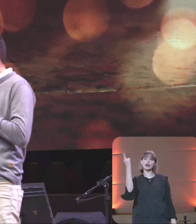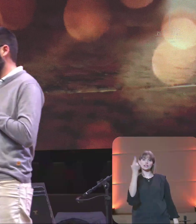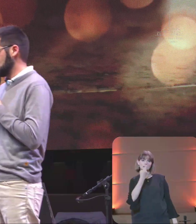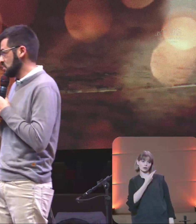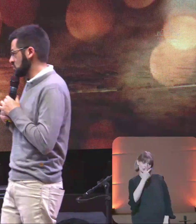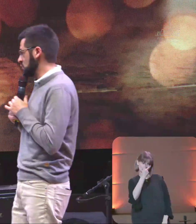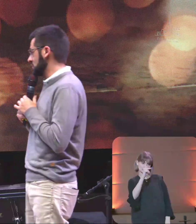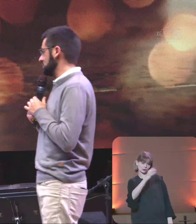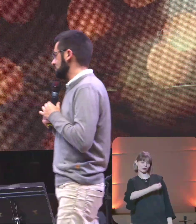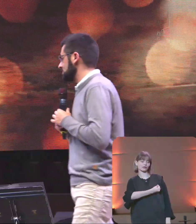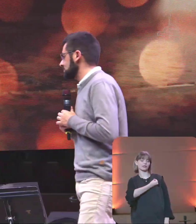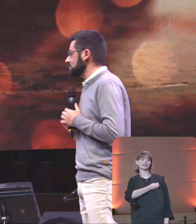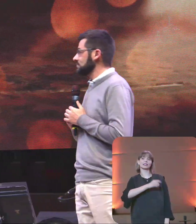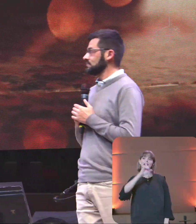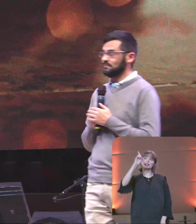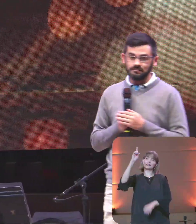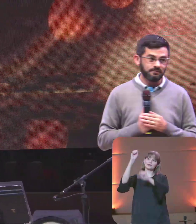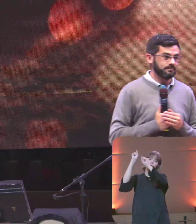vida. Deus abençoe.